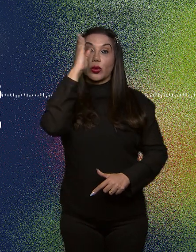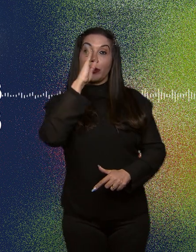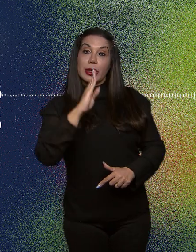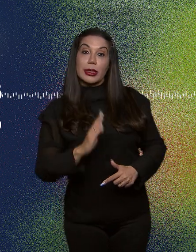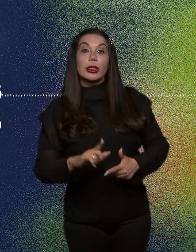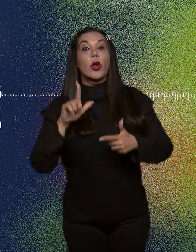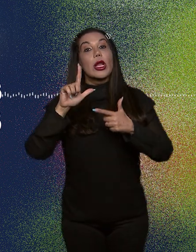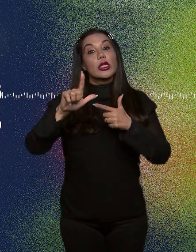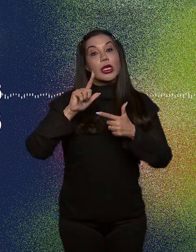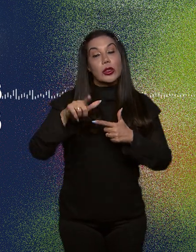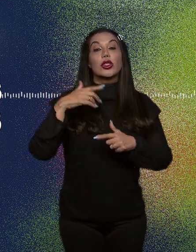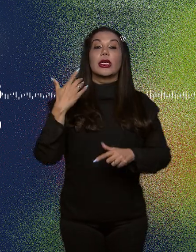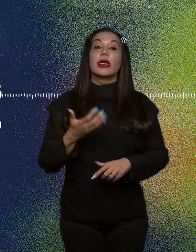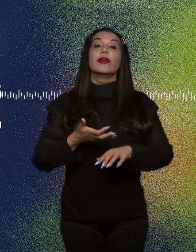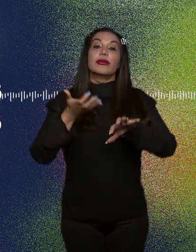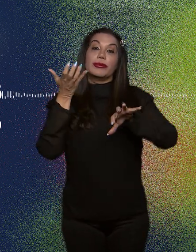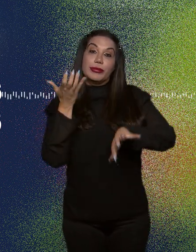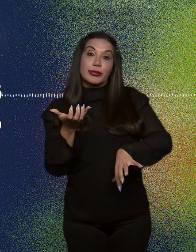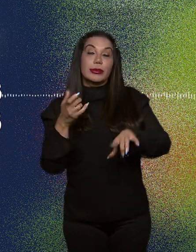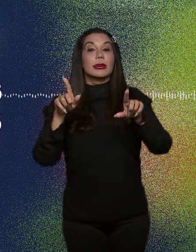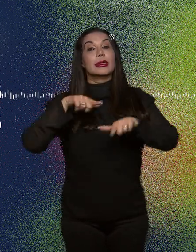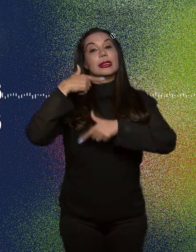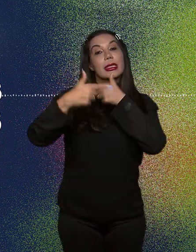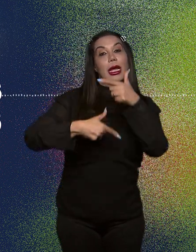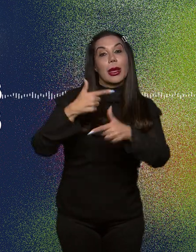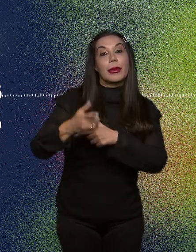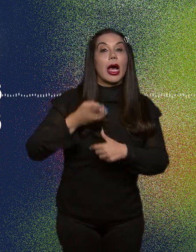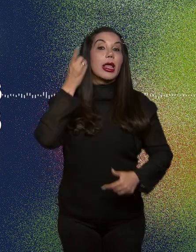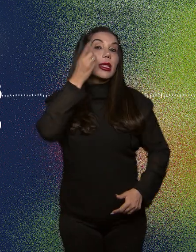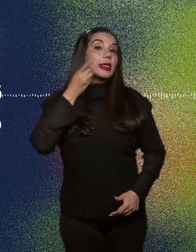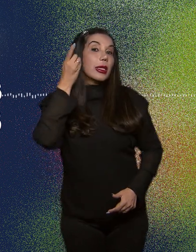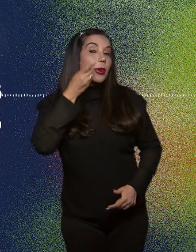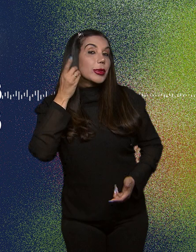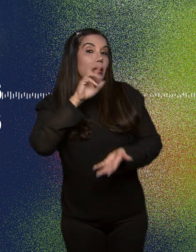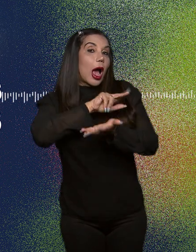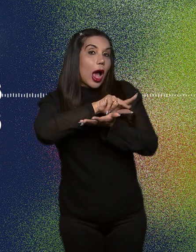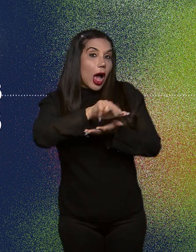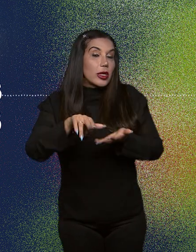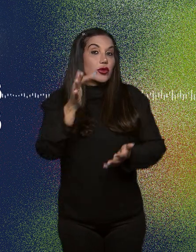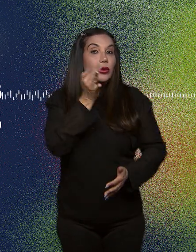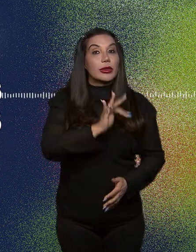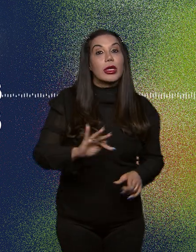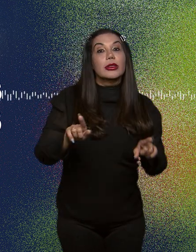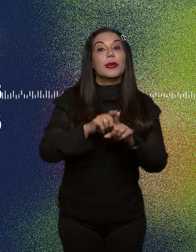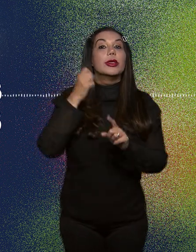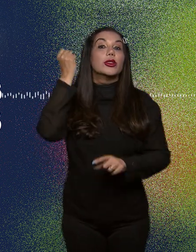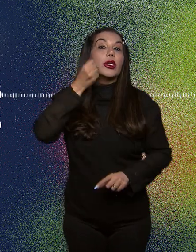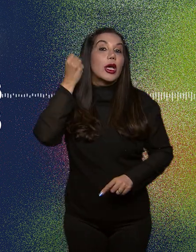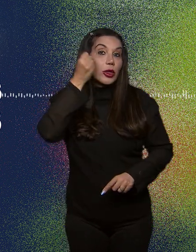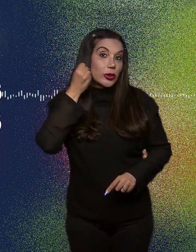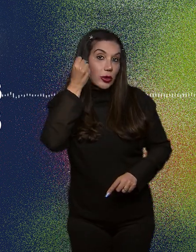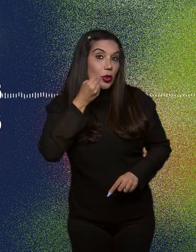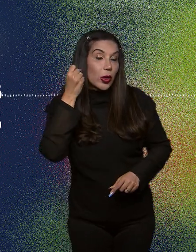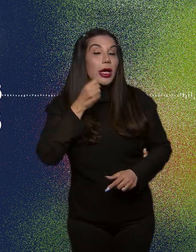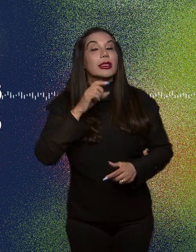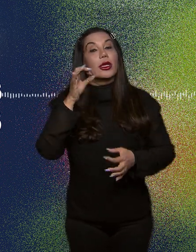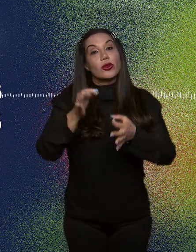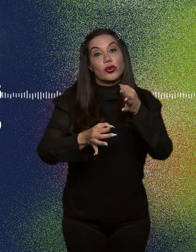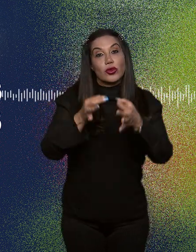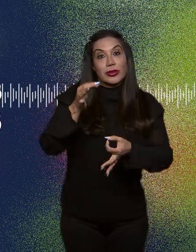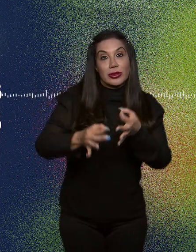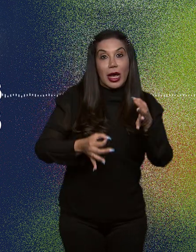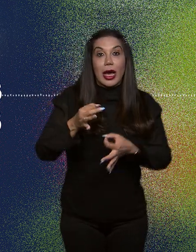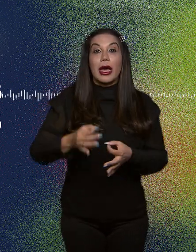o Legislativo com o Congresso Nacional, onde trabalham deputados e deputadas federais, e as senadoras e senadores. E